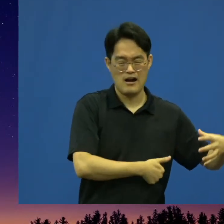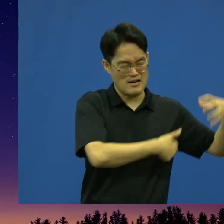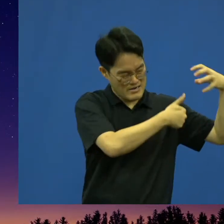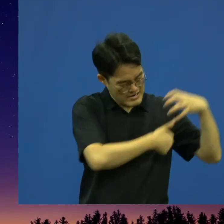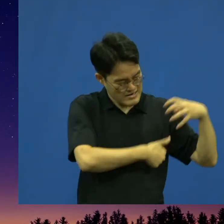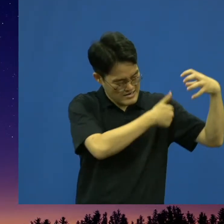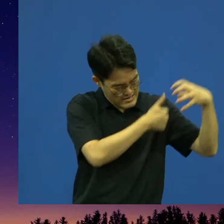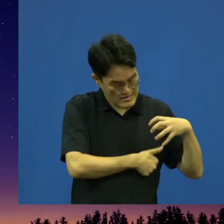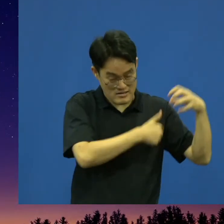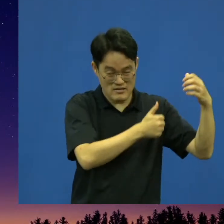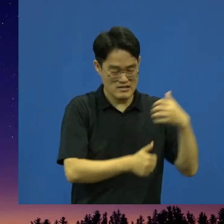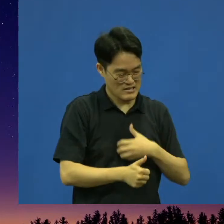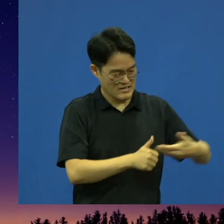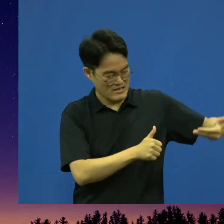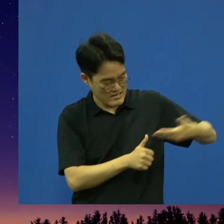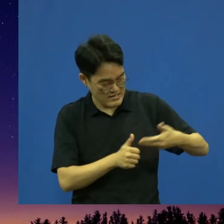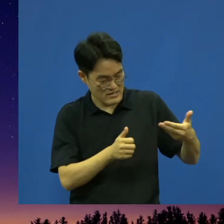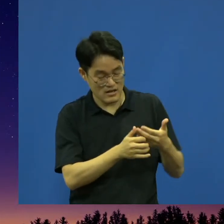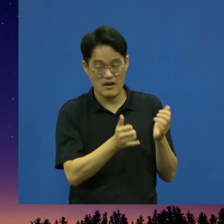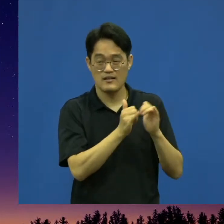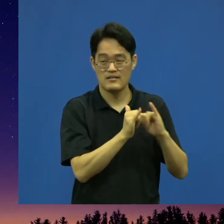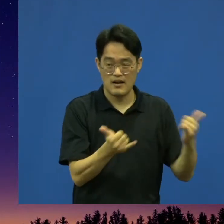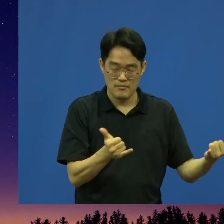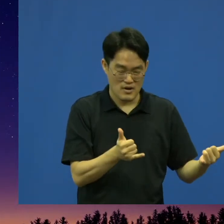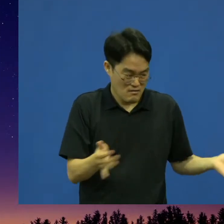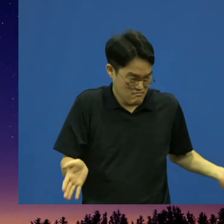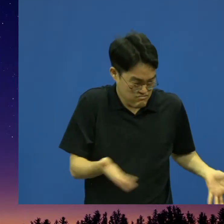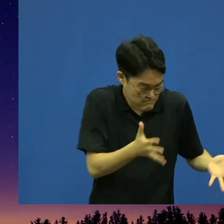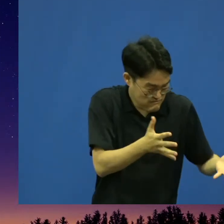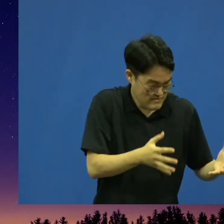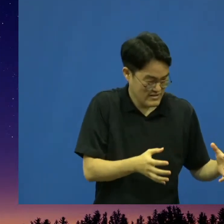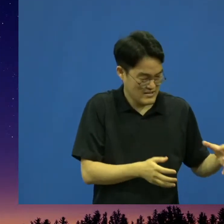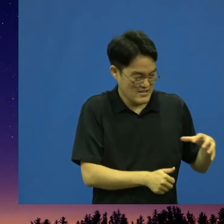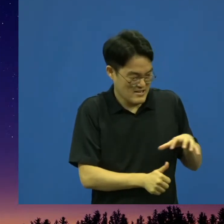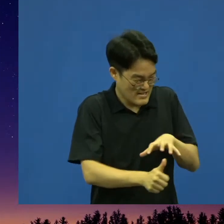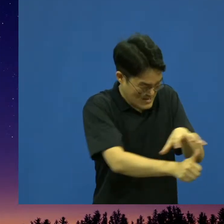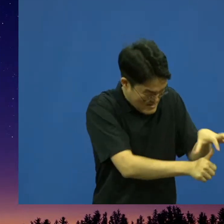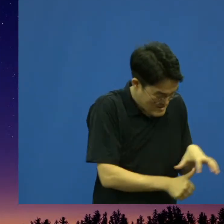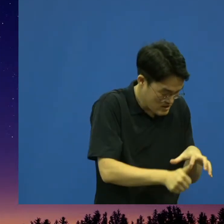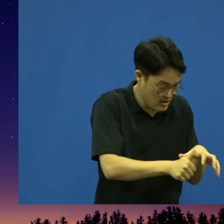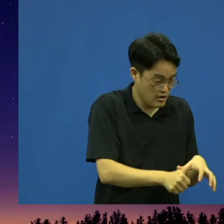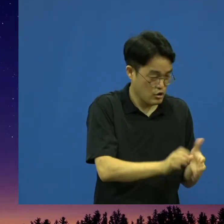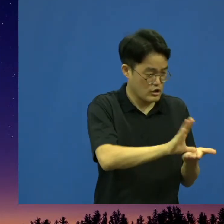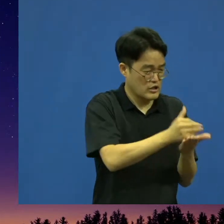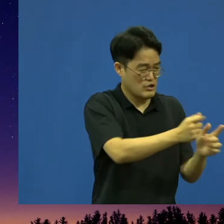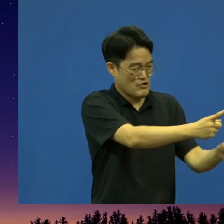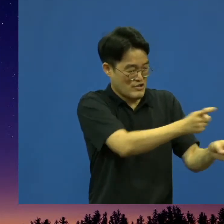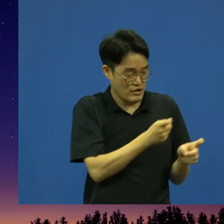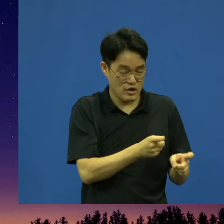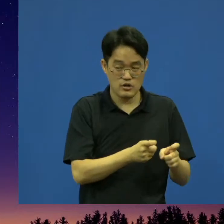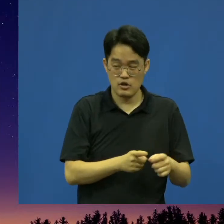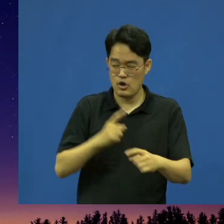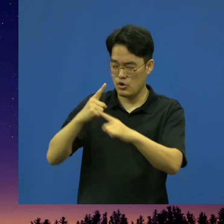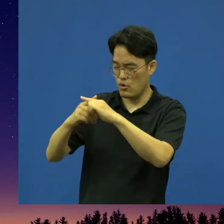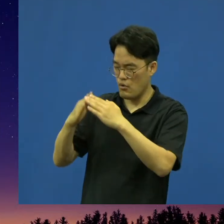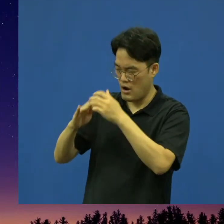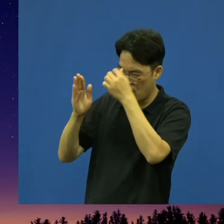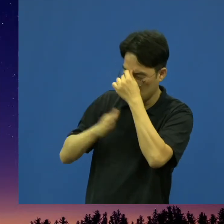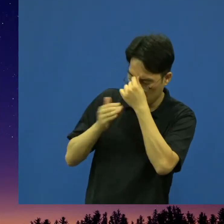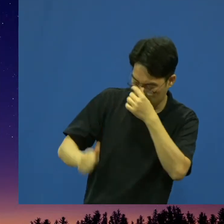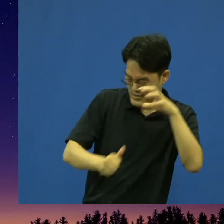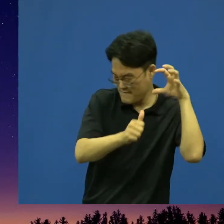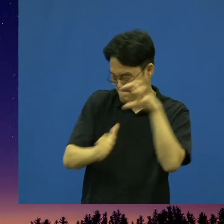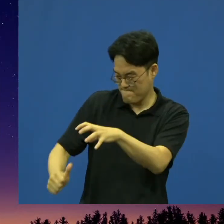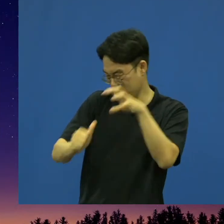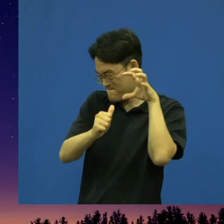억압하고 사람들을 이렇게 몰아가는, 심지어 적그리스도가 등장하면 교회와 성도들을 이렇게까지